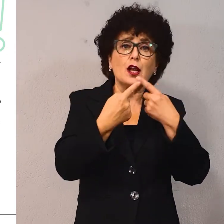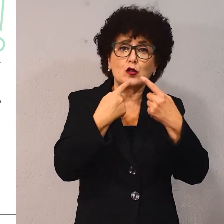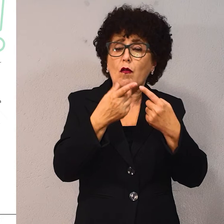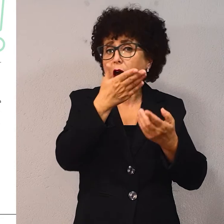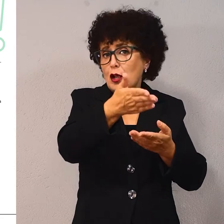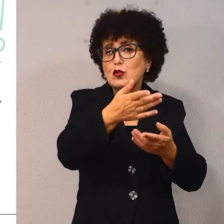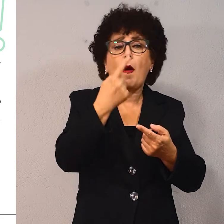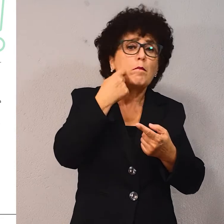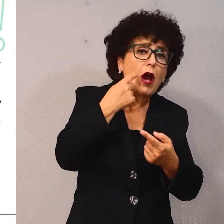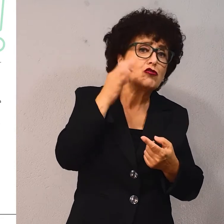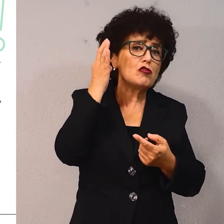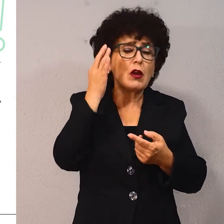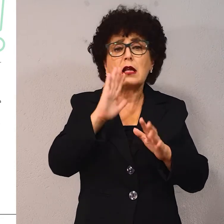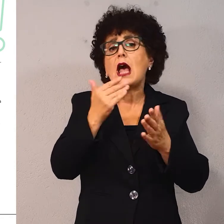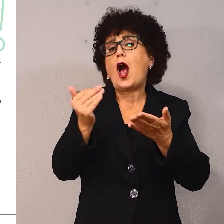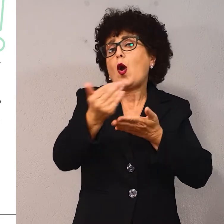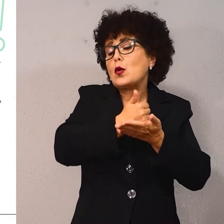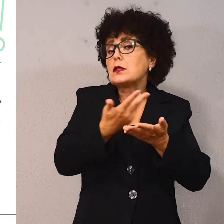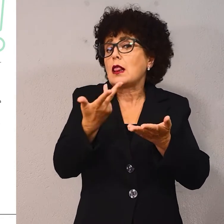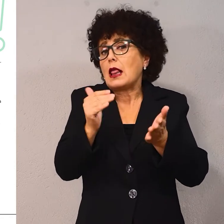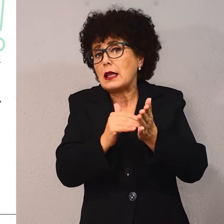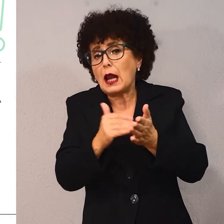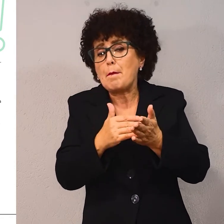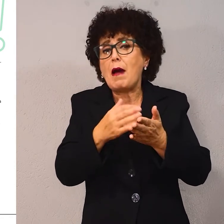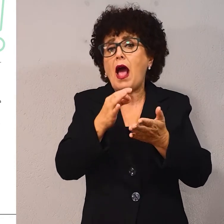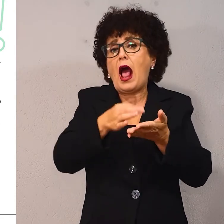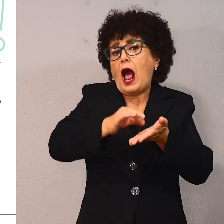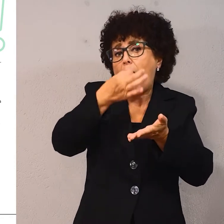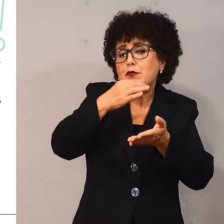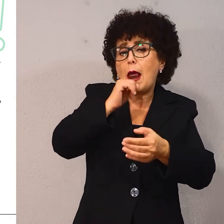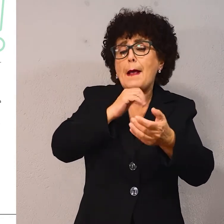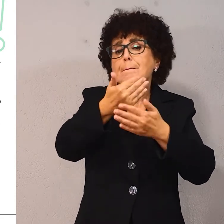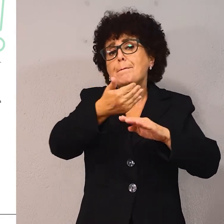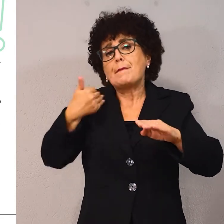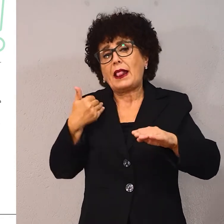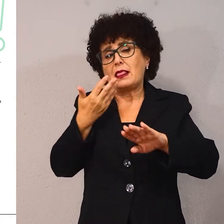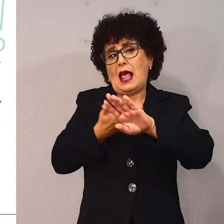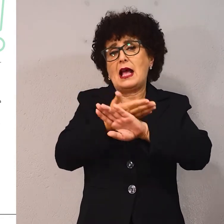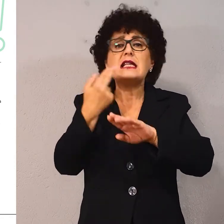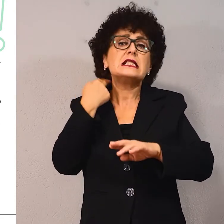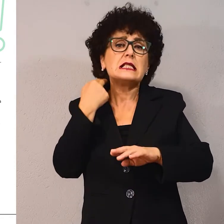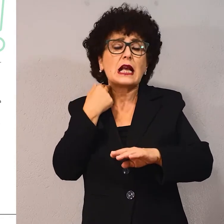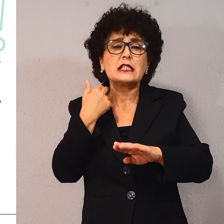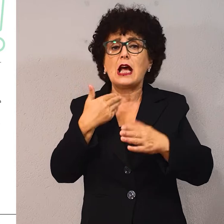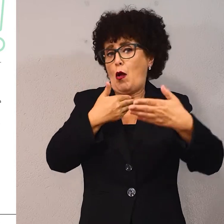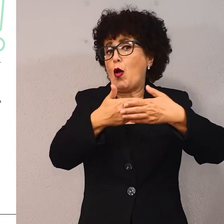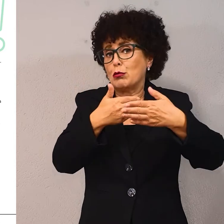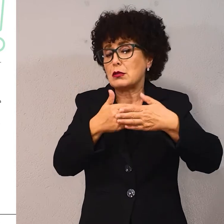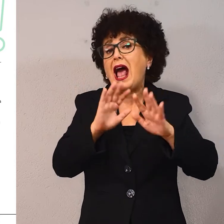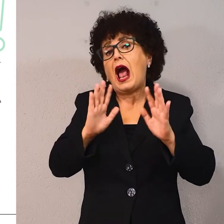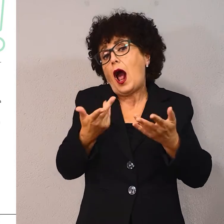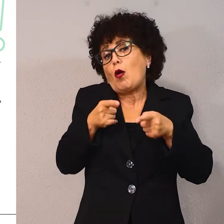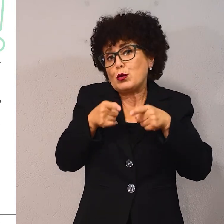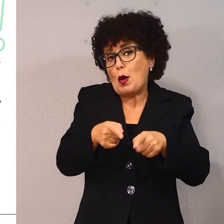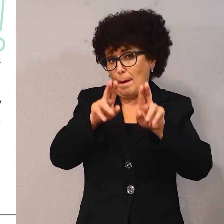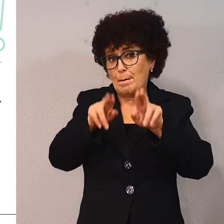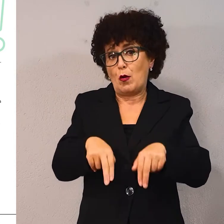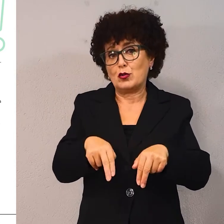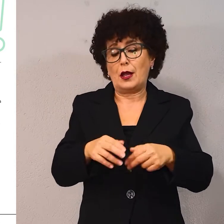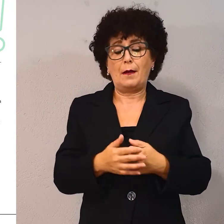или партнерката за користење на контрацепција пред да имате сексуални односи, доколку е тоа